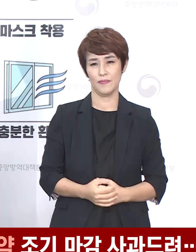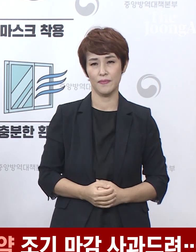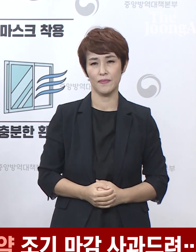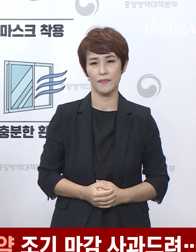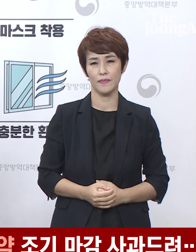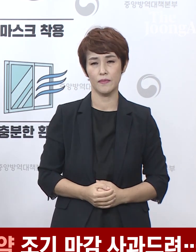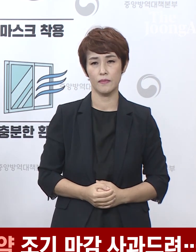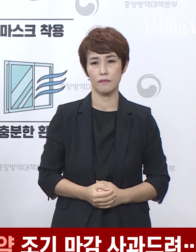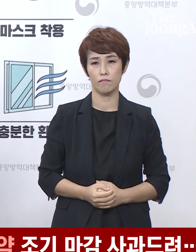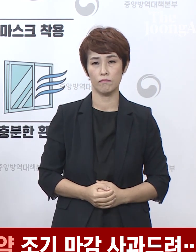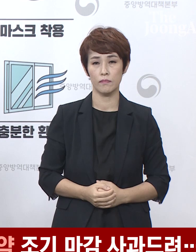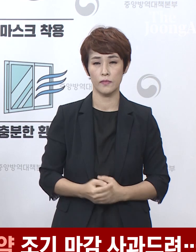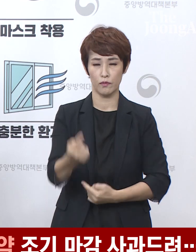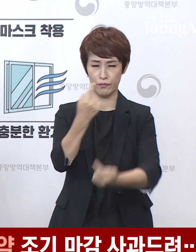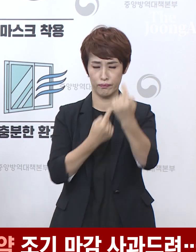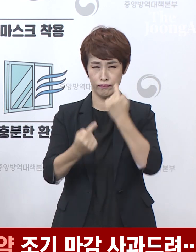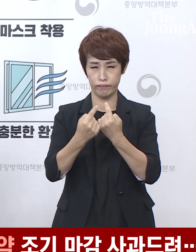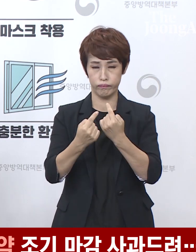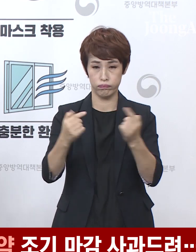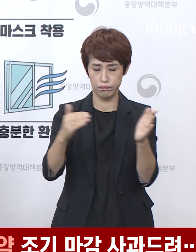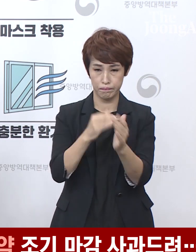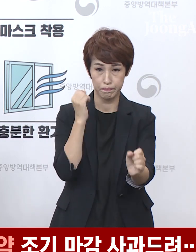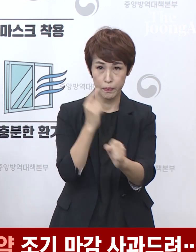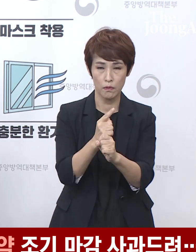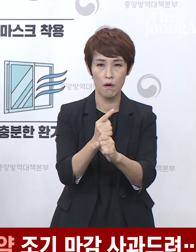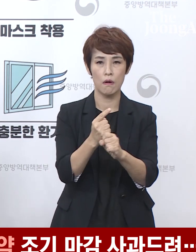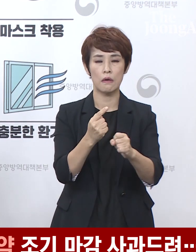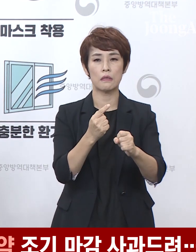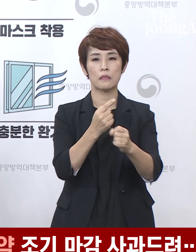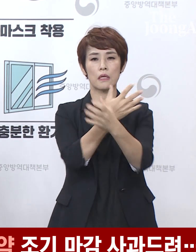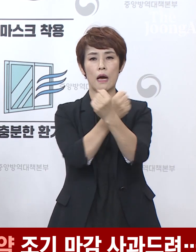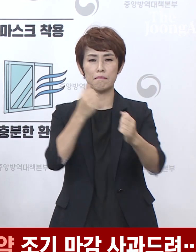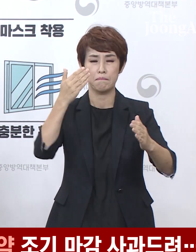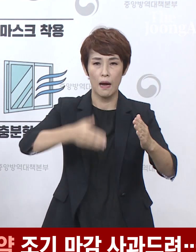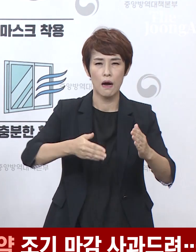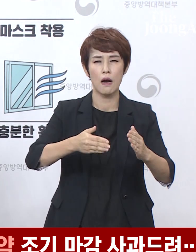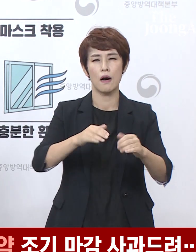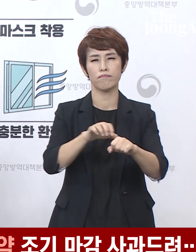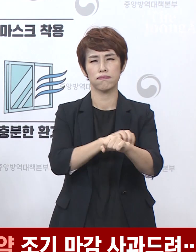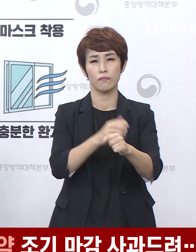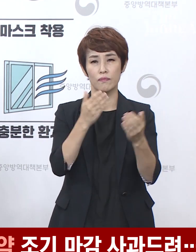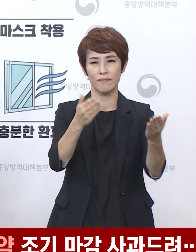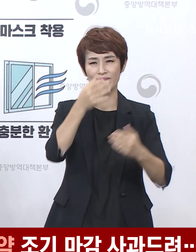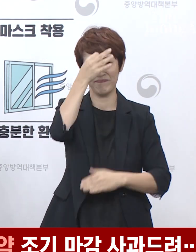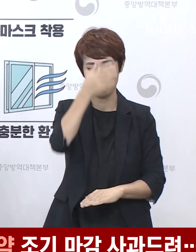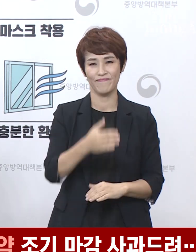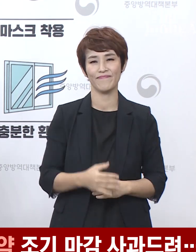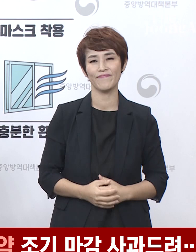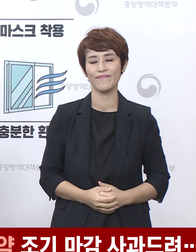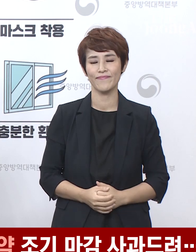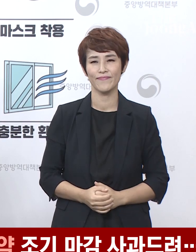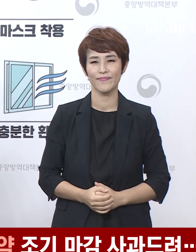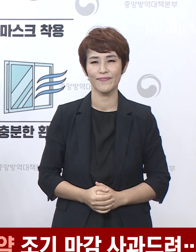일시 중단으로 예약하지 못한 분들께 불편을 끼쳐드린 점에 대해 거듭 사과드립니다.